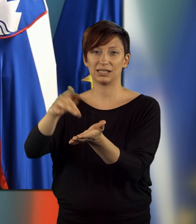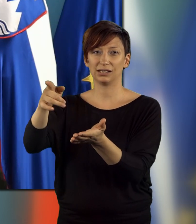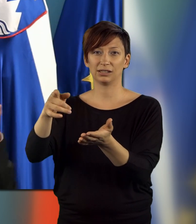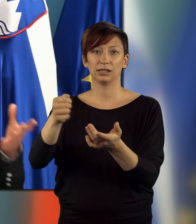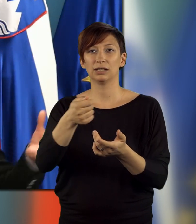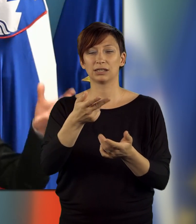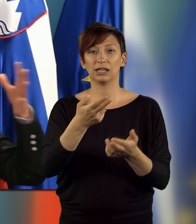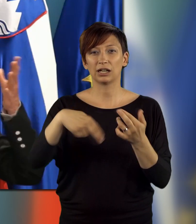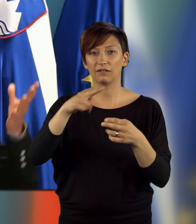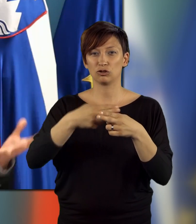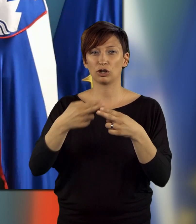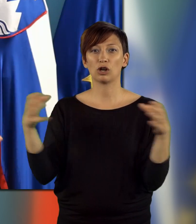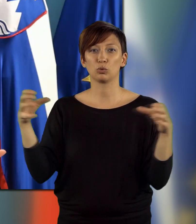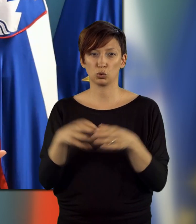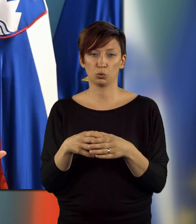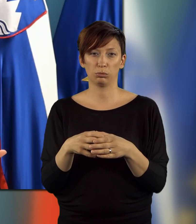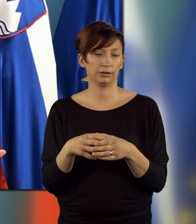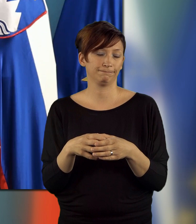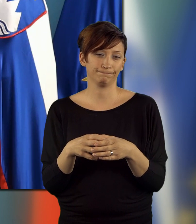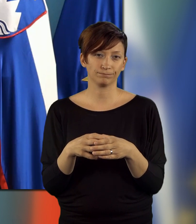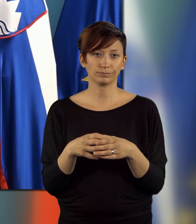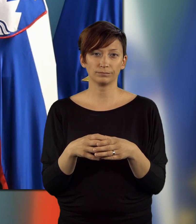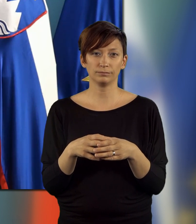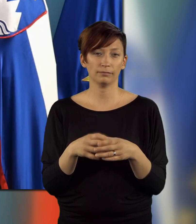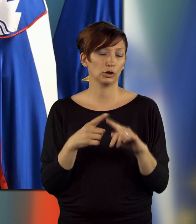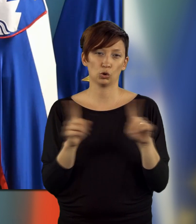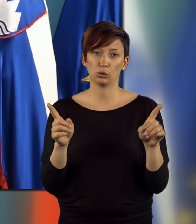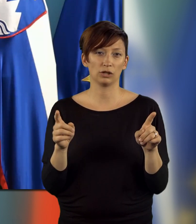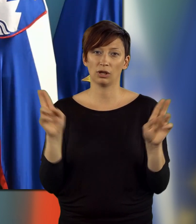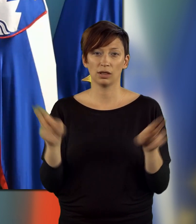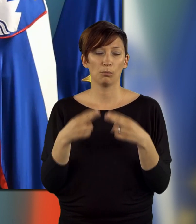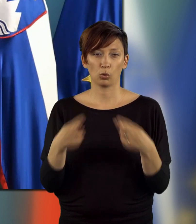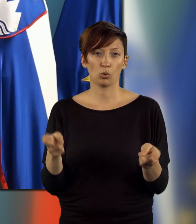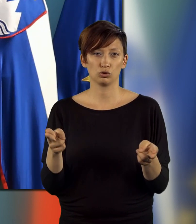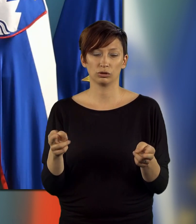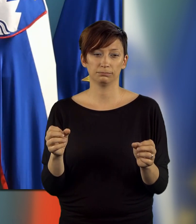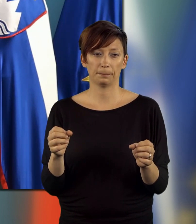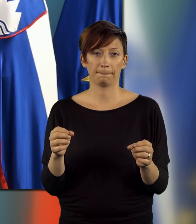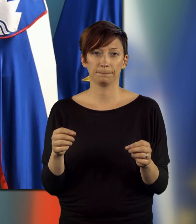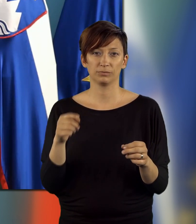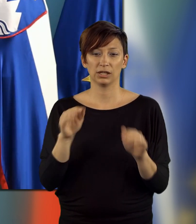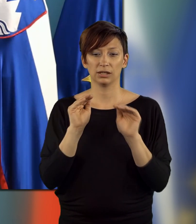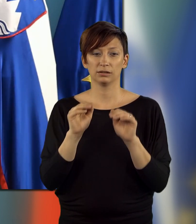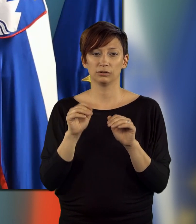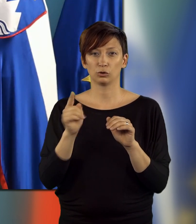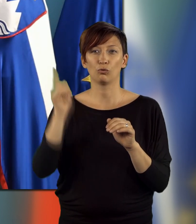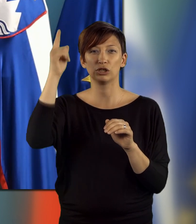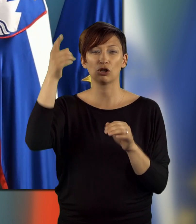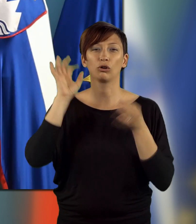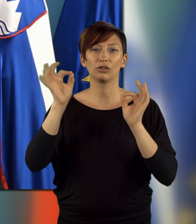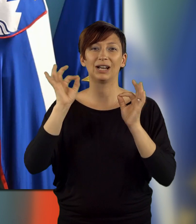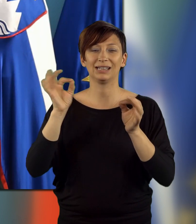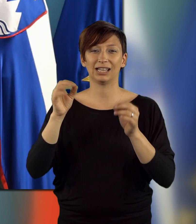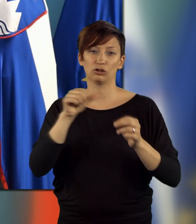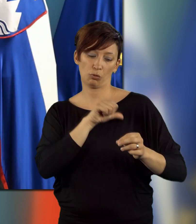ta center za nekaj več držav. Kajti drugače je nemogoče varnost in